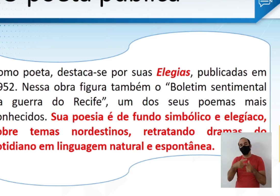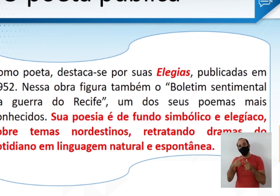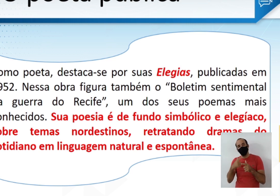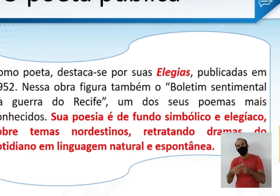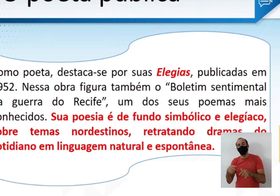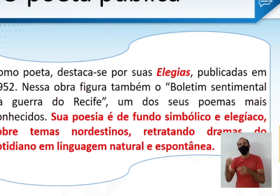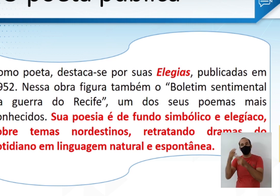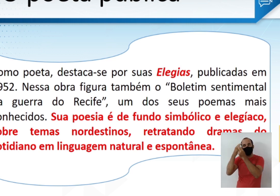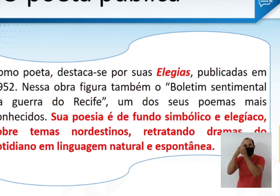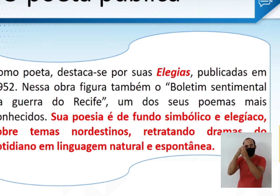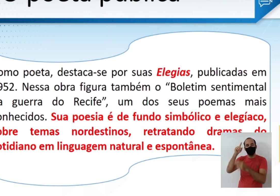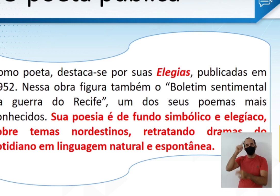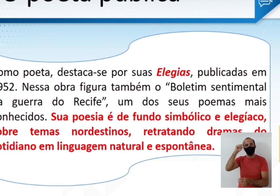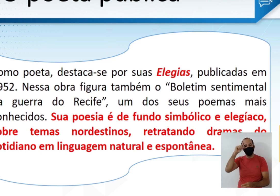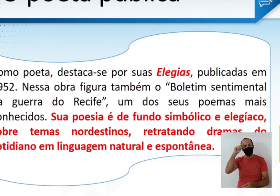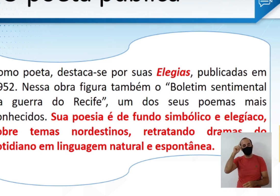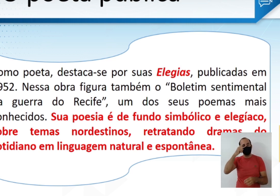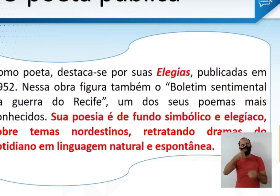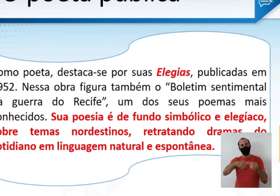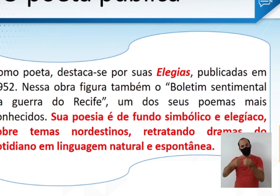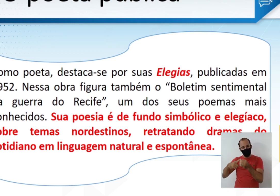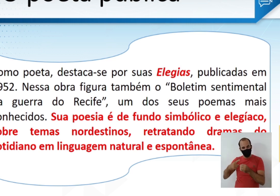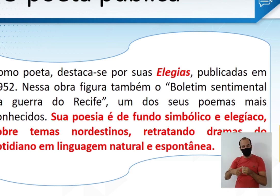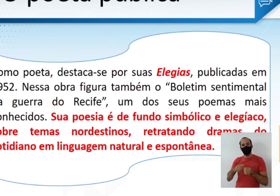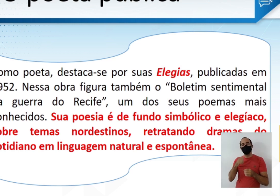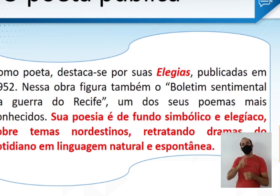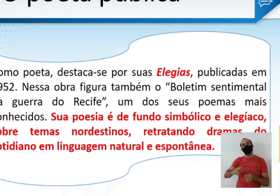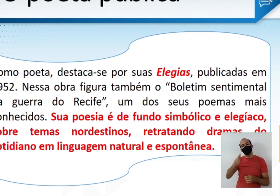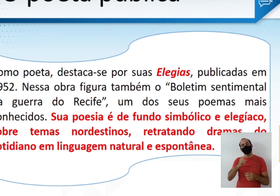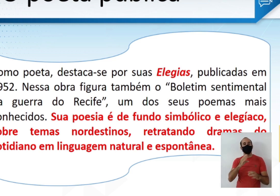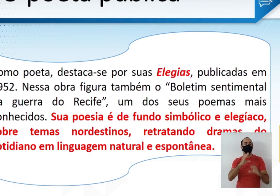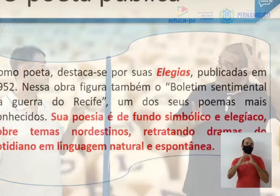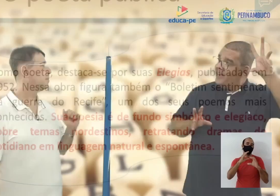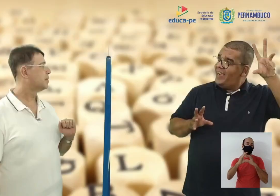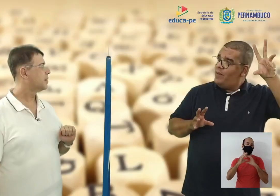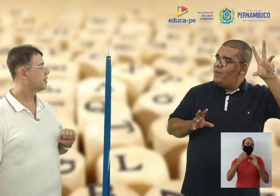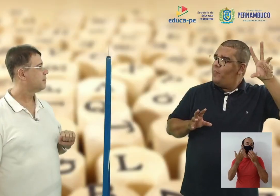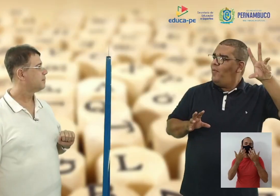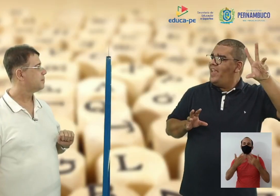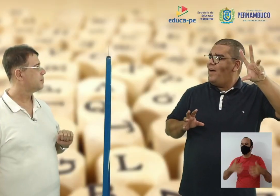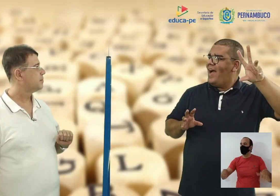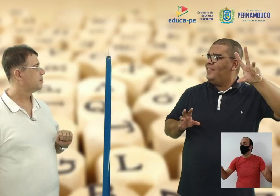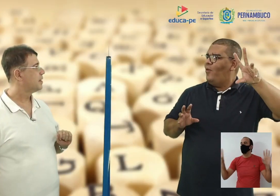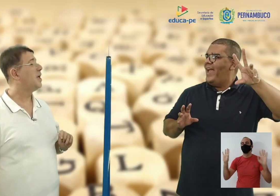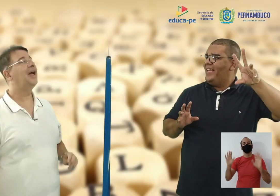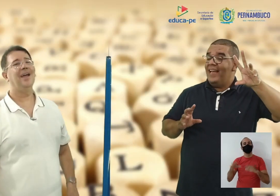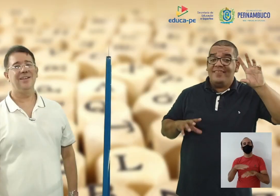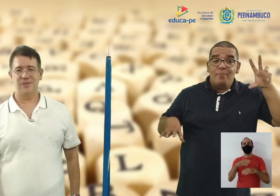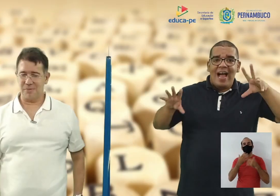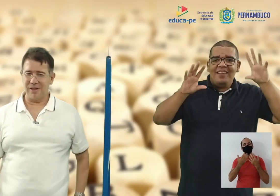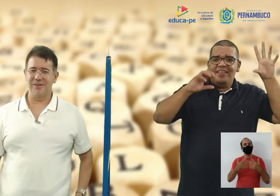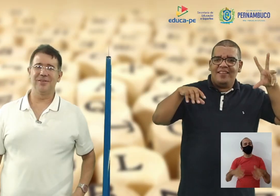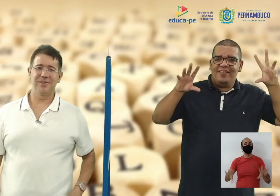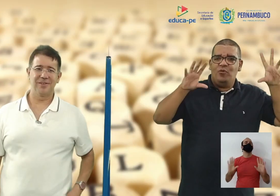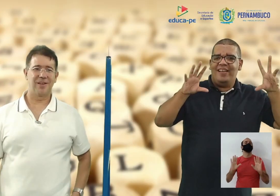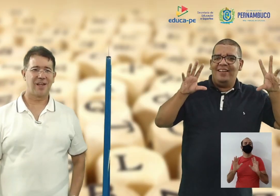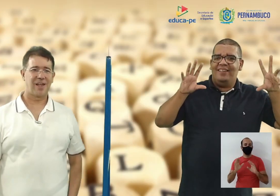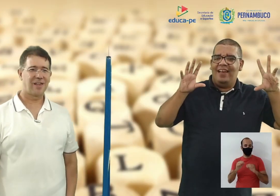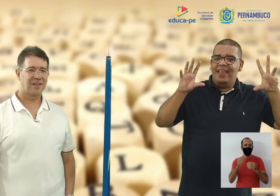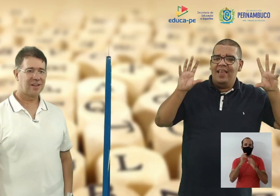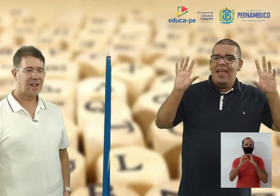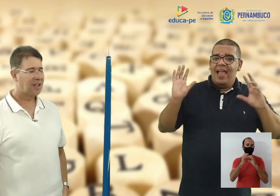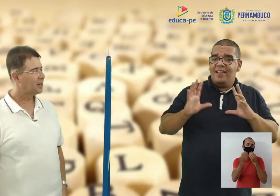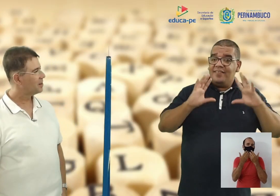linguagem natural e espontânea. Essa linguagem natural e espontânea, pessoal, a gente pode ver naquele primeiro poema, a arte poética. Né? As imagens que são